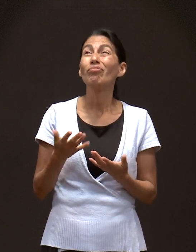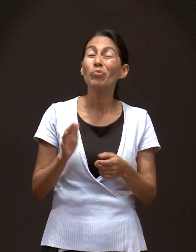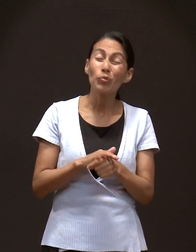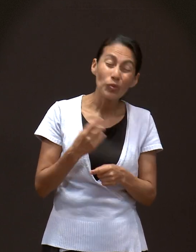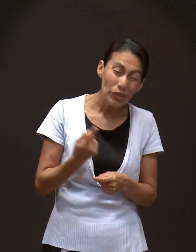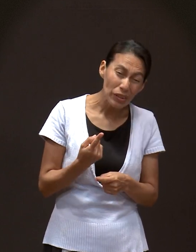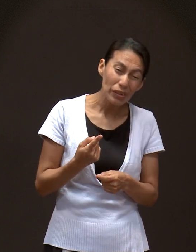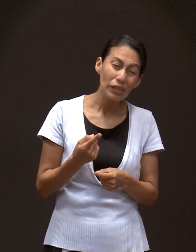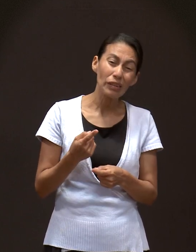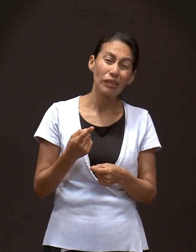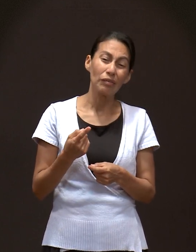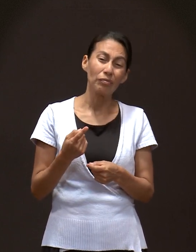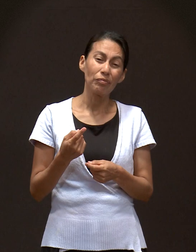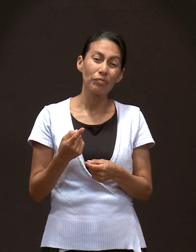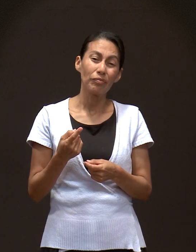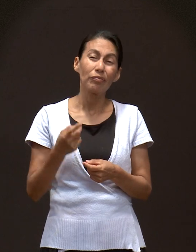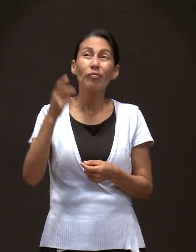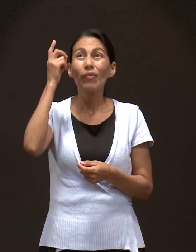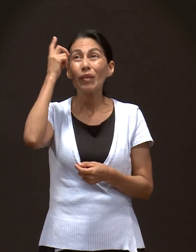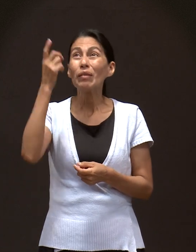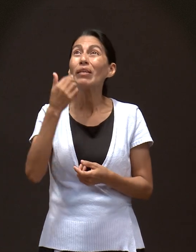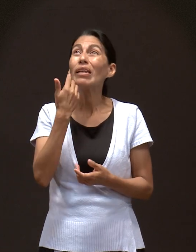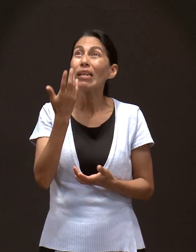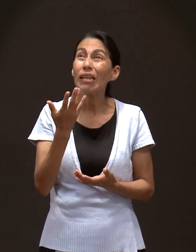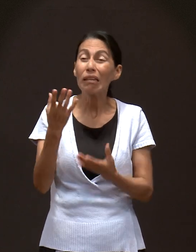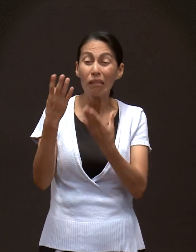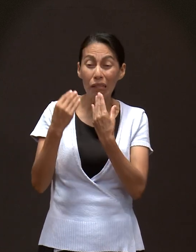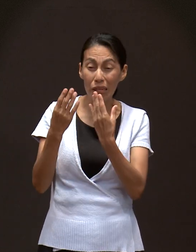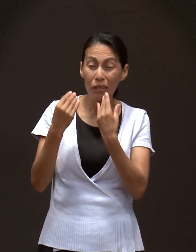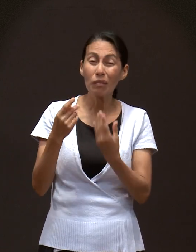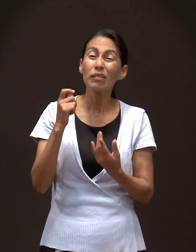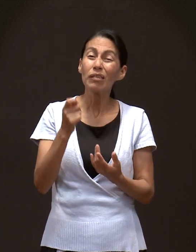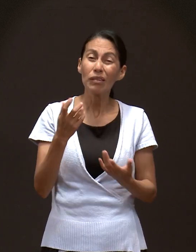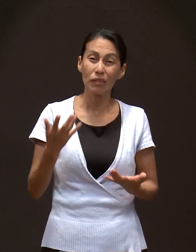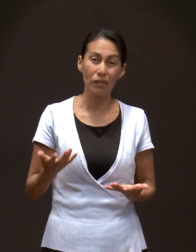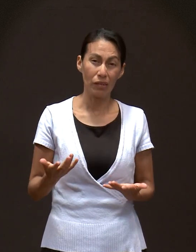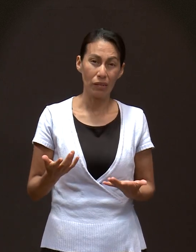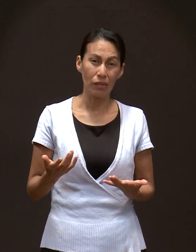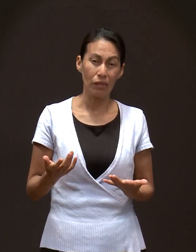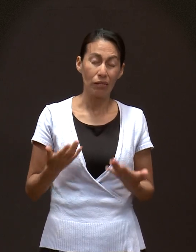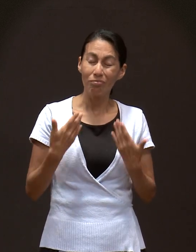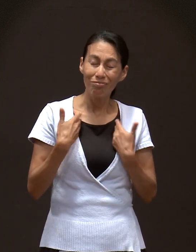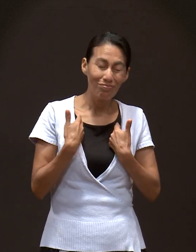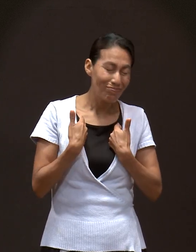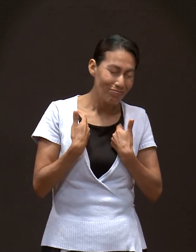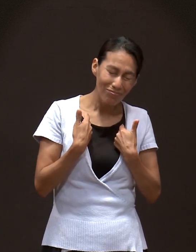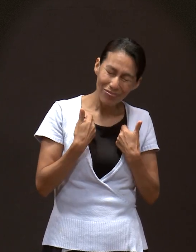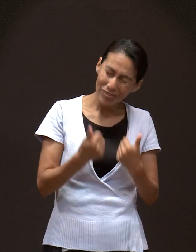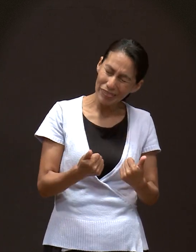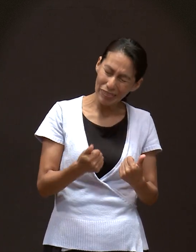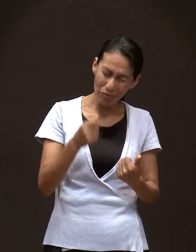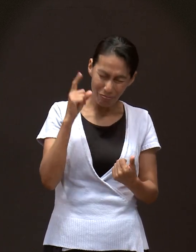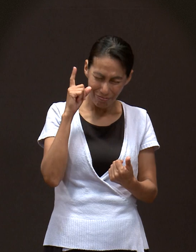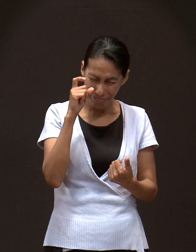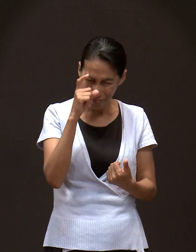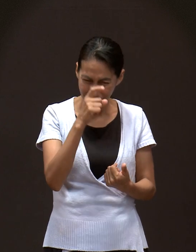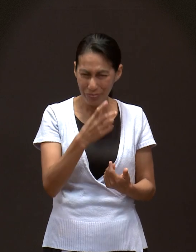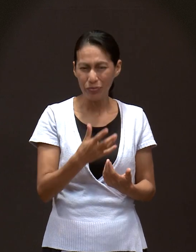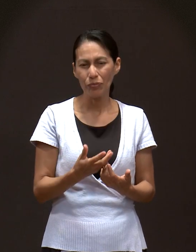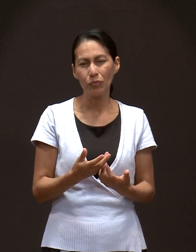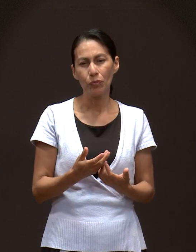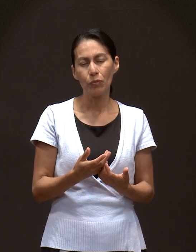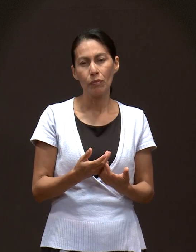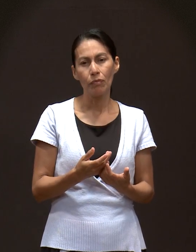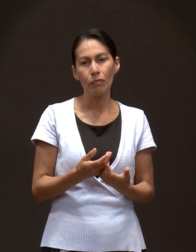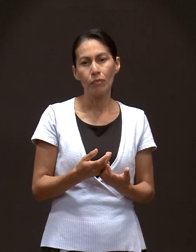tu problema. Y dices, ¿por qué? ¿Por qué pasan estas cosas? ¿Qué es lo que quiere Dios enseñarme por medio de este problema? Y no lo llegas a comprender